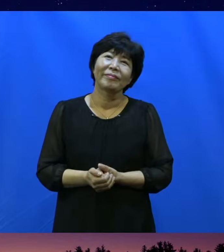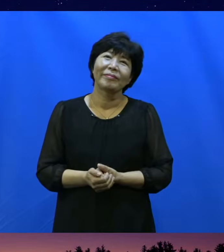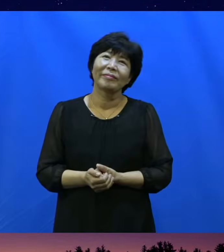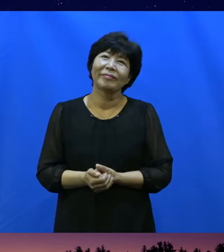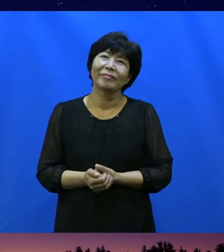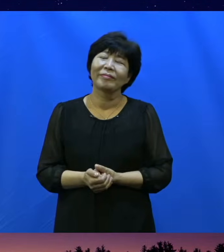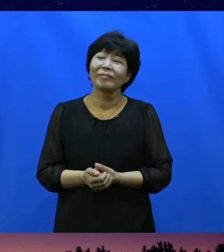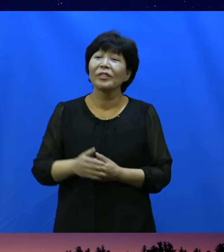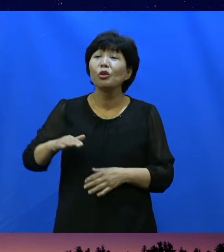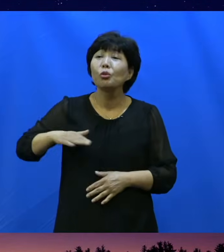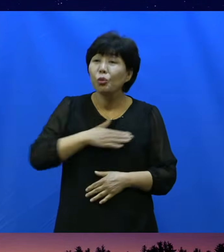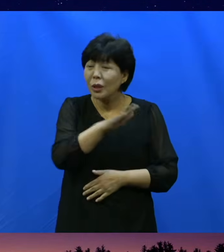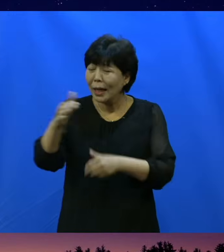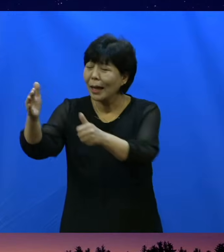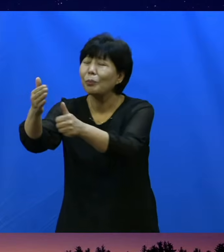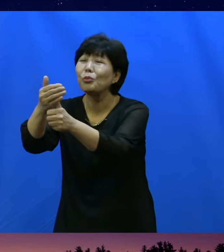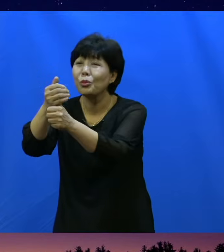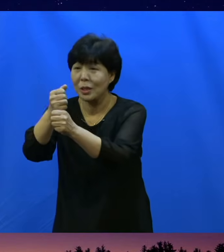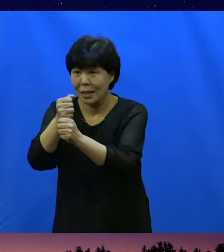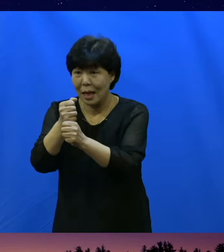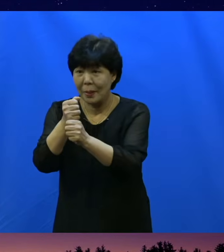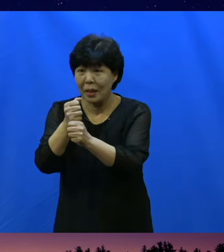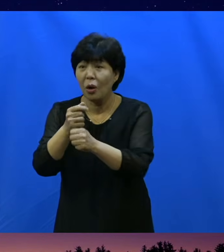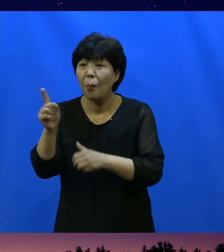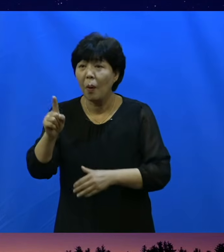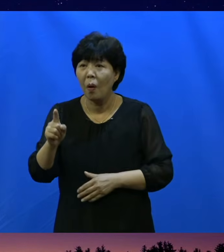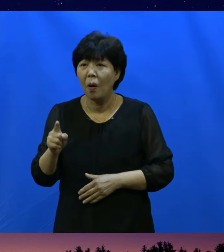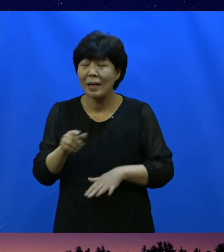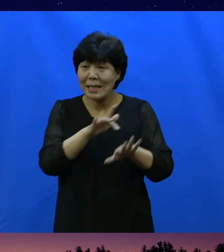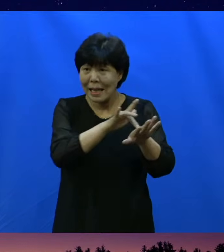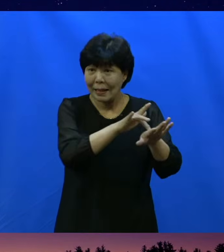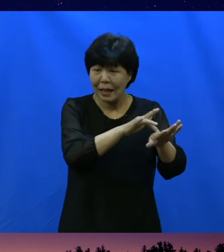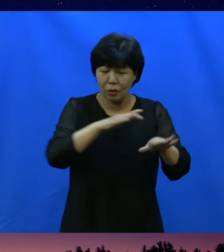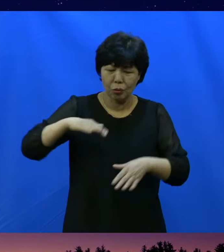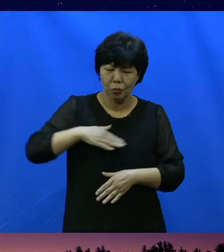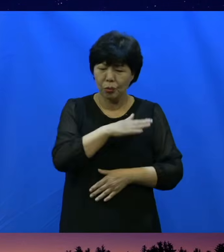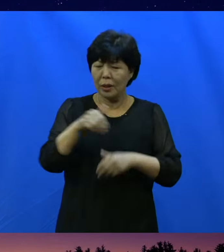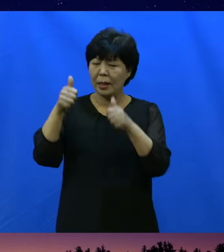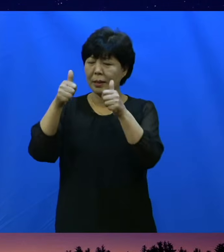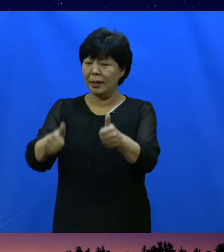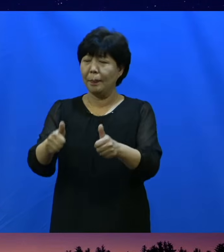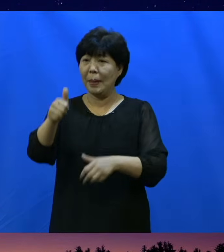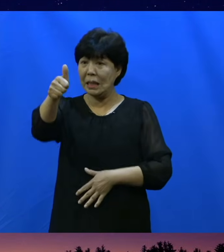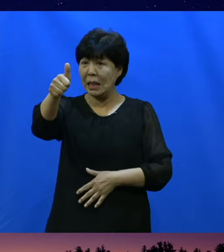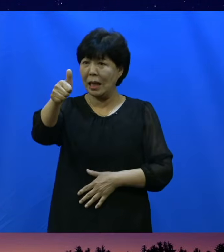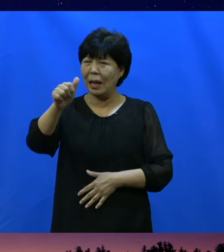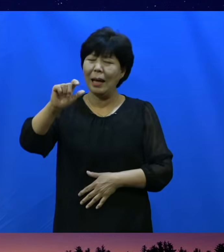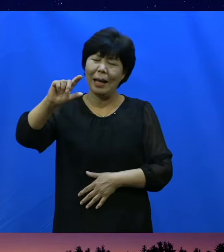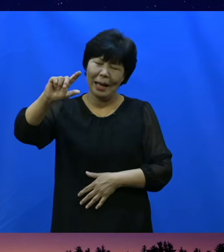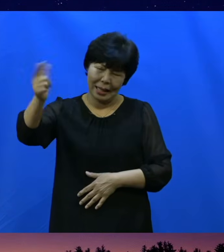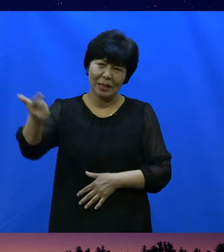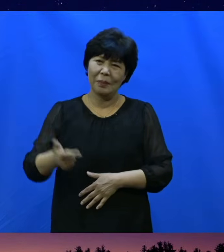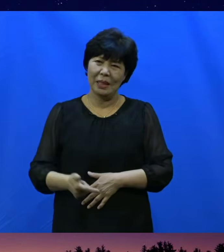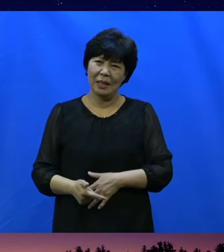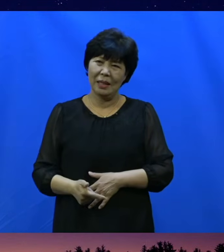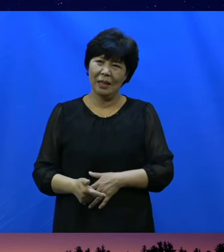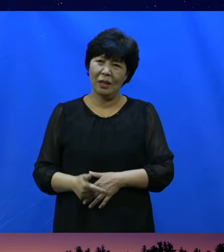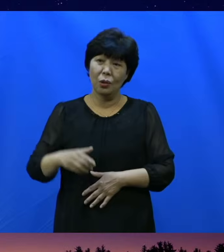여러분, 우리가 붙들어야 하는 것은 뭘까요? 사단은 우리의 재판관이 아니라는 거예요. 그냥 고발자예요,